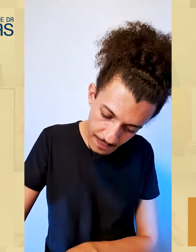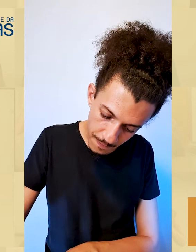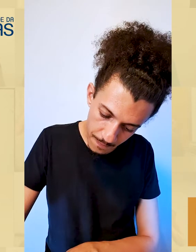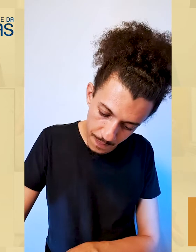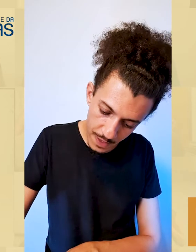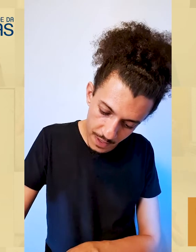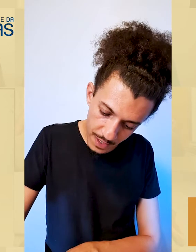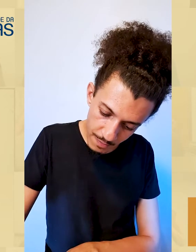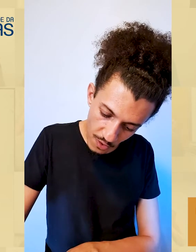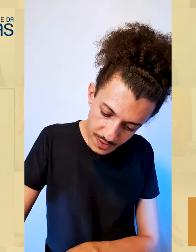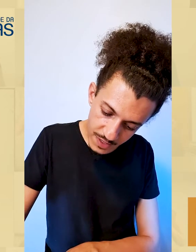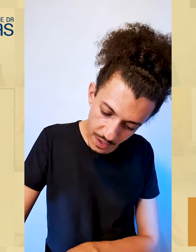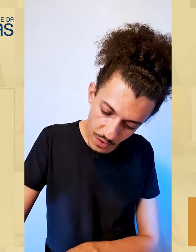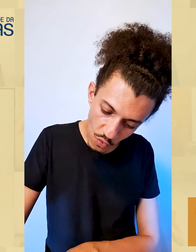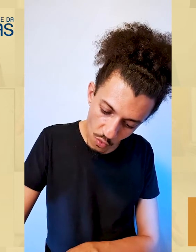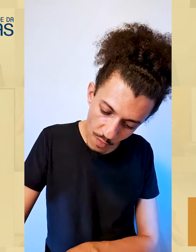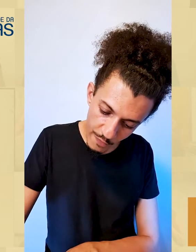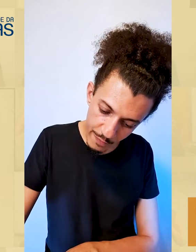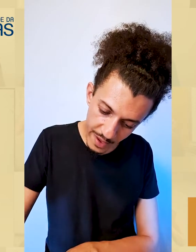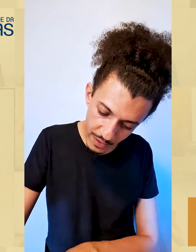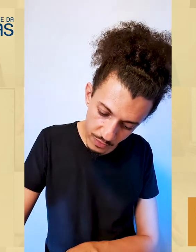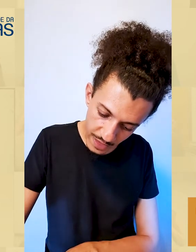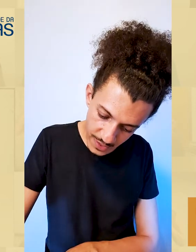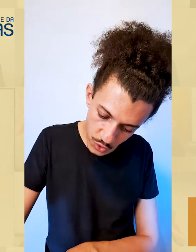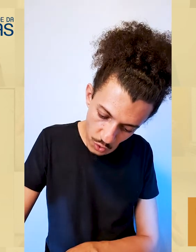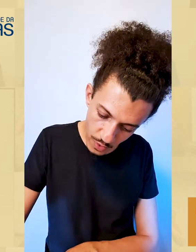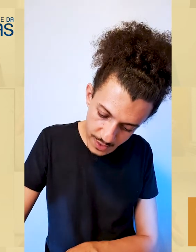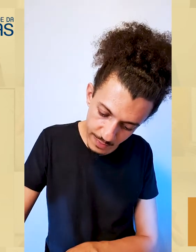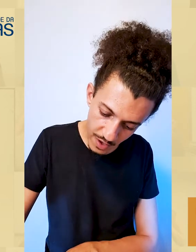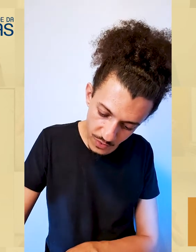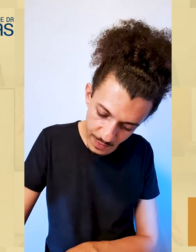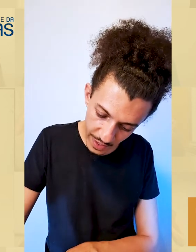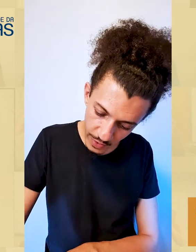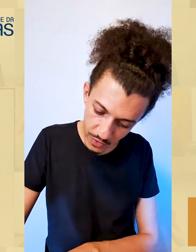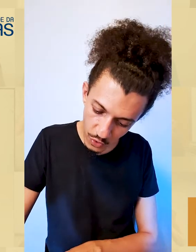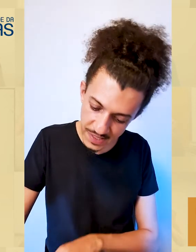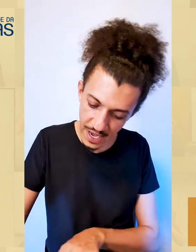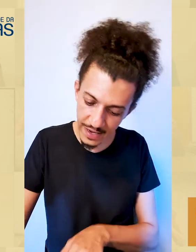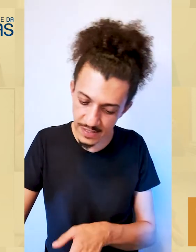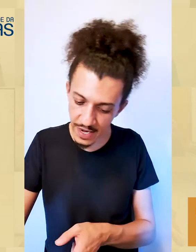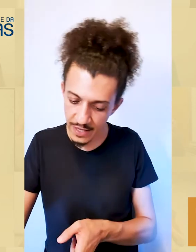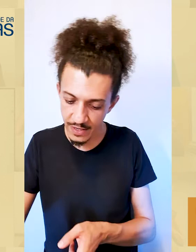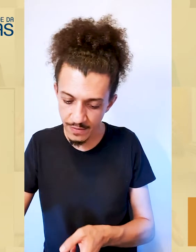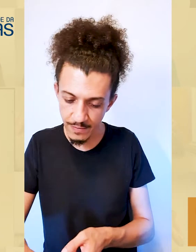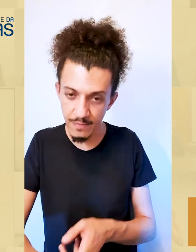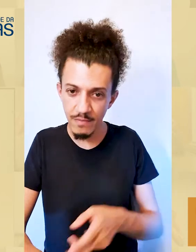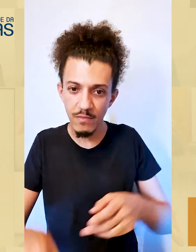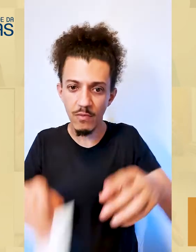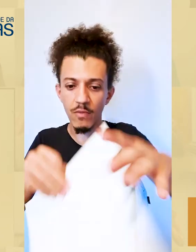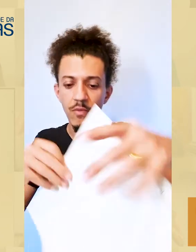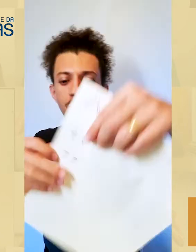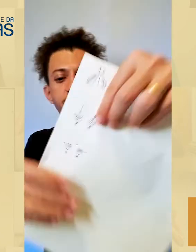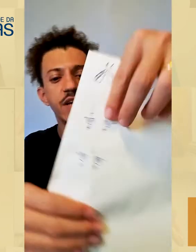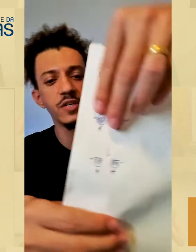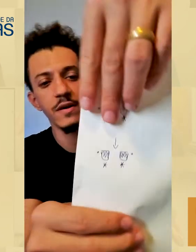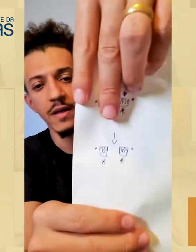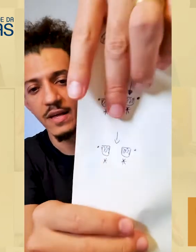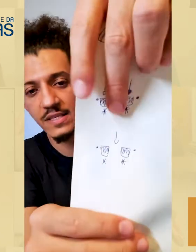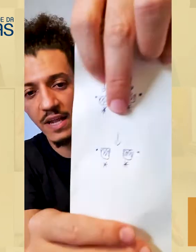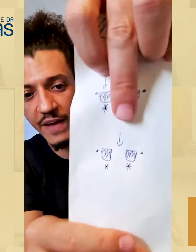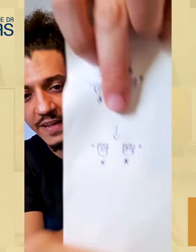seta que mostra o movimento das duas mãos para eu economizar na escrita? Ou